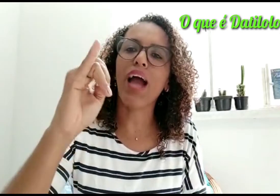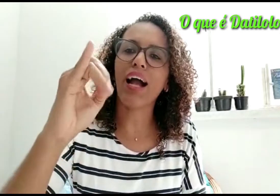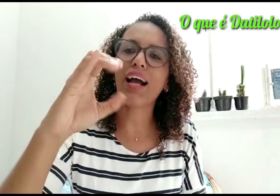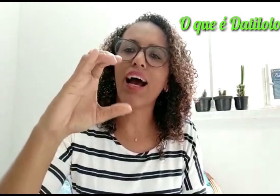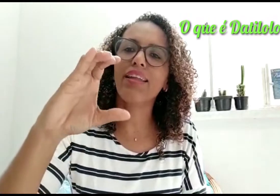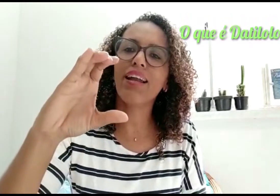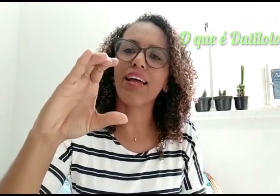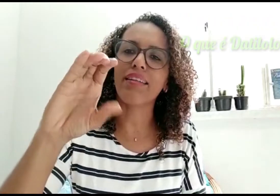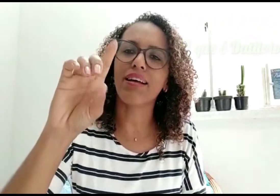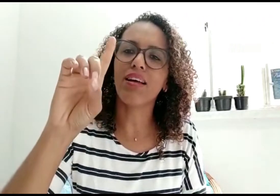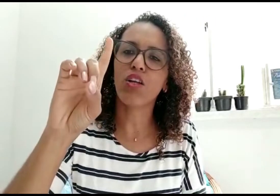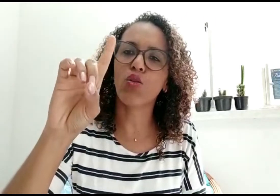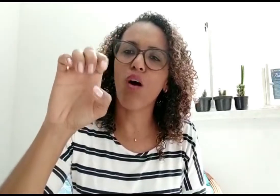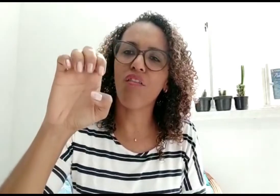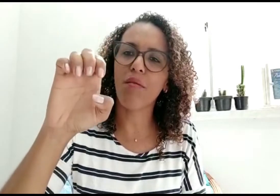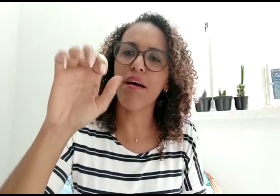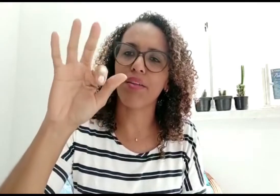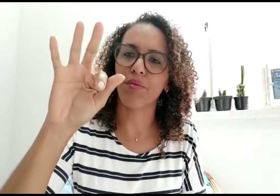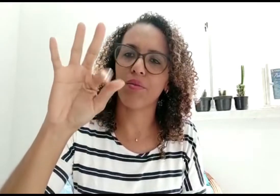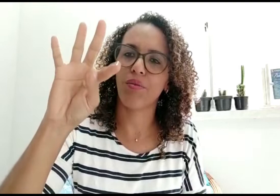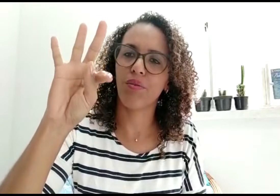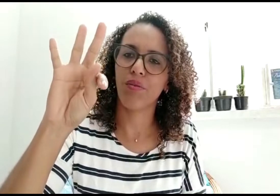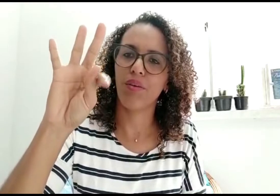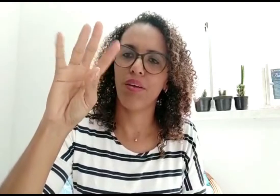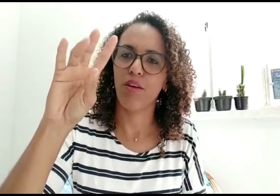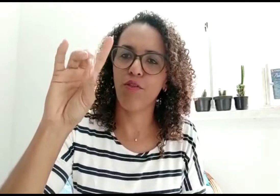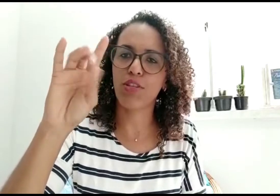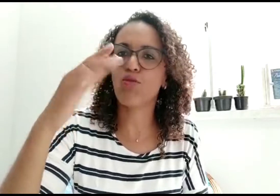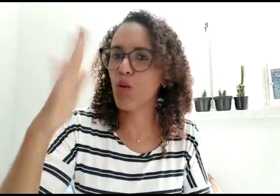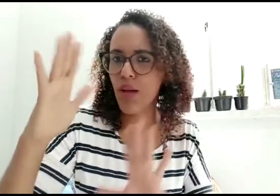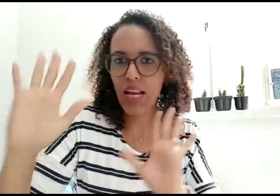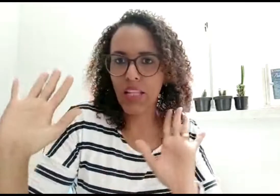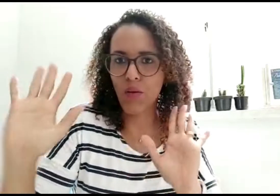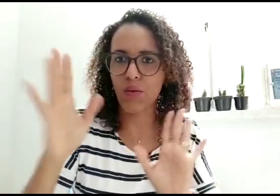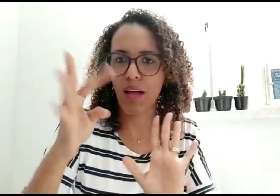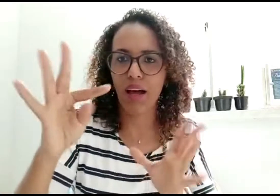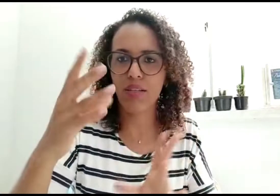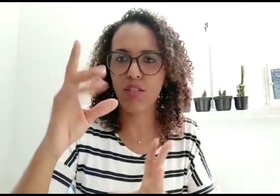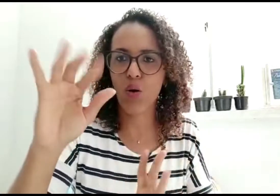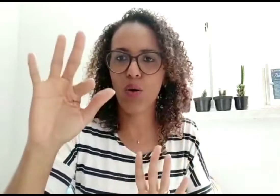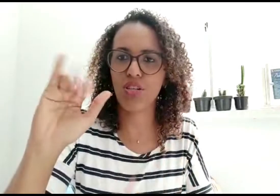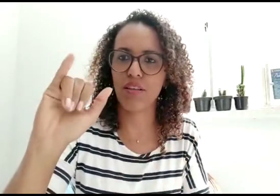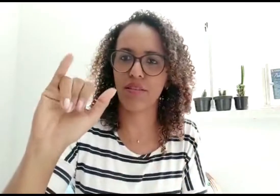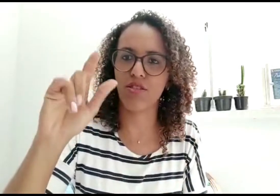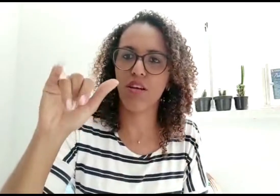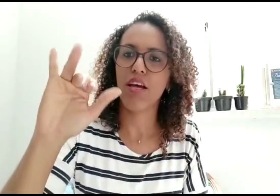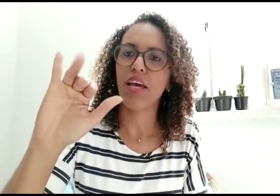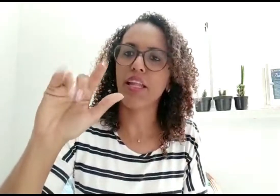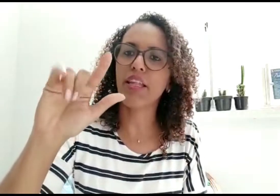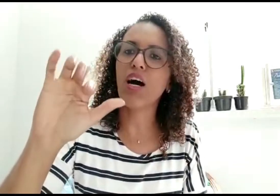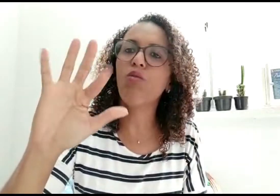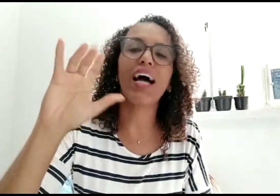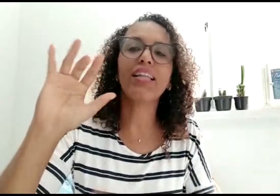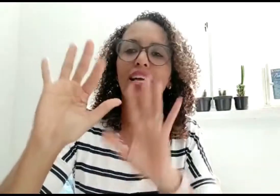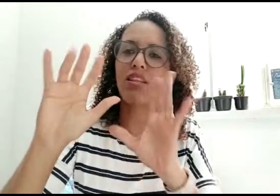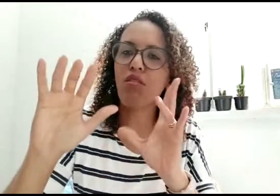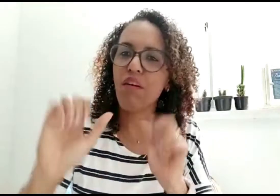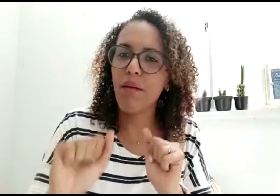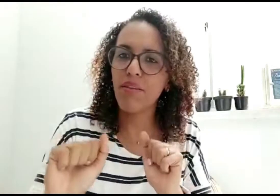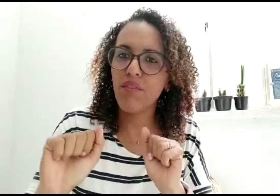a cada letra do alfabeto. Eu fiz um nome aleatório, tá? Só as letras. Então, cada letra do alfabeto que